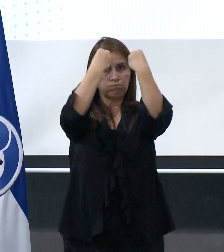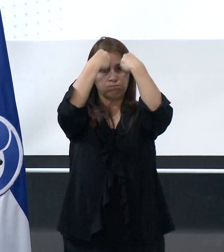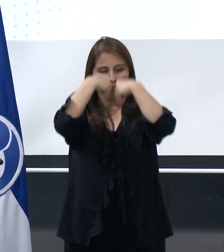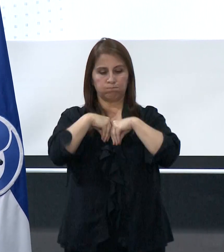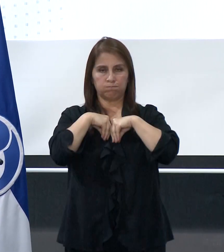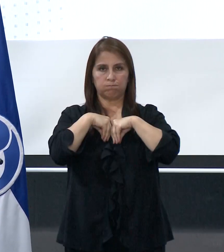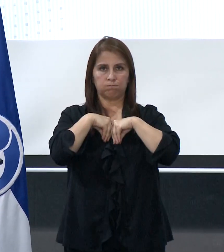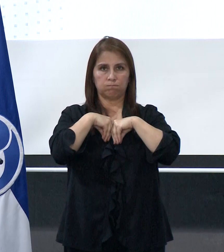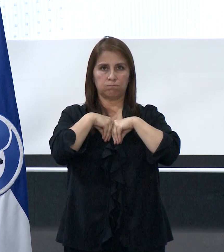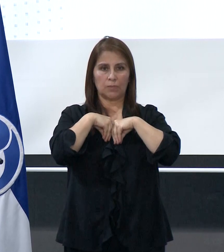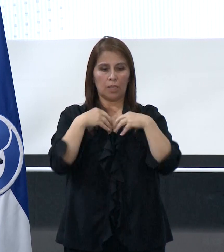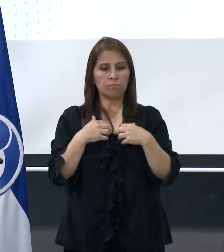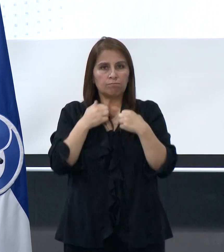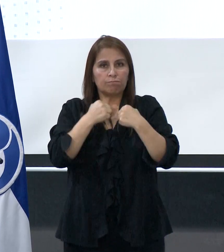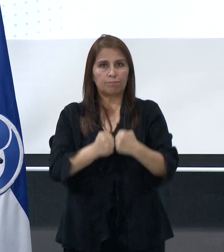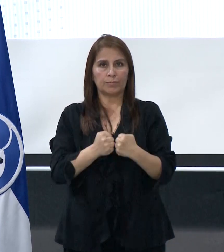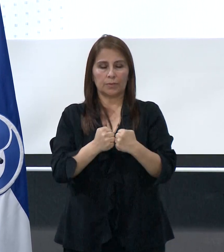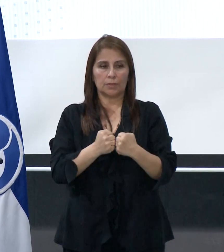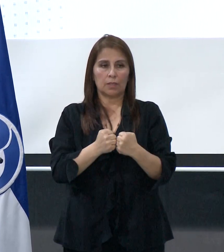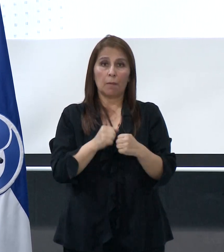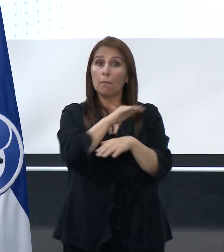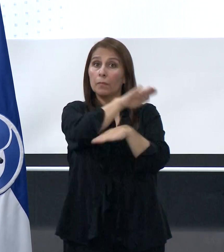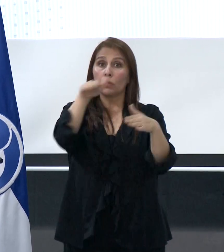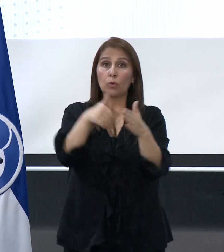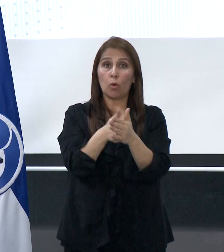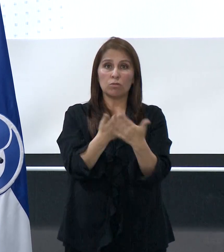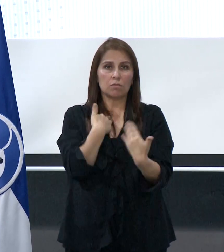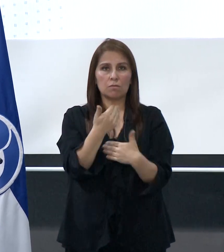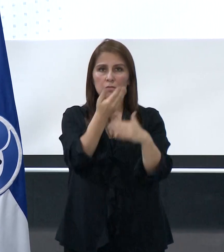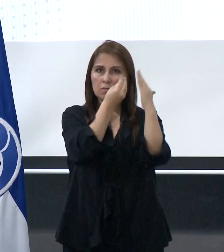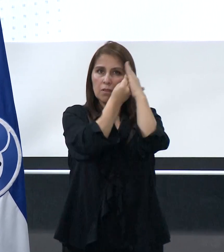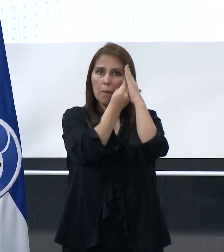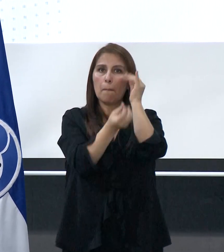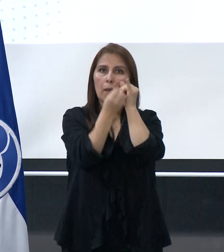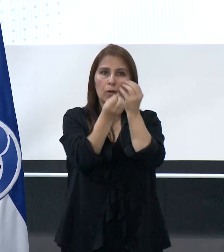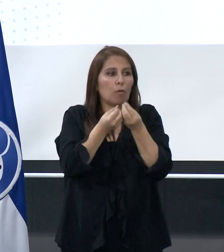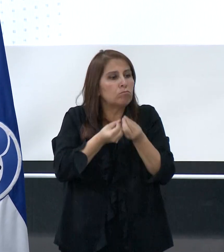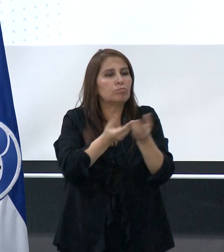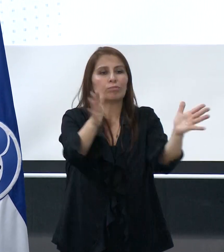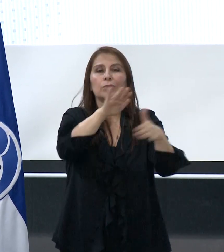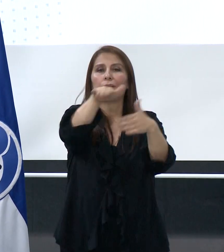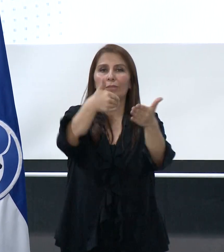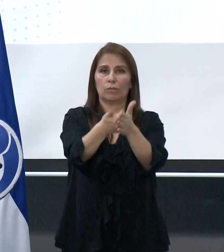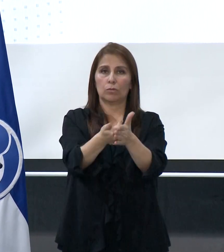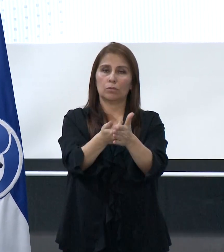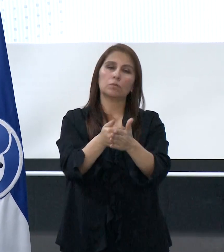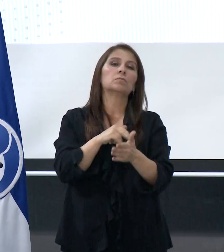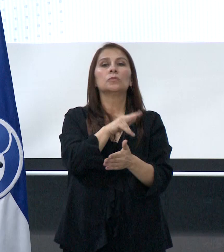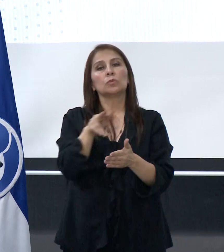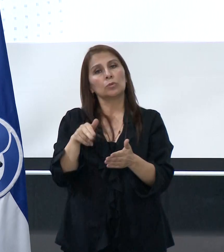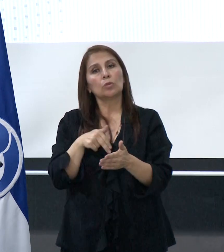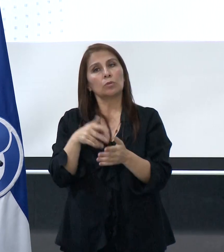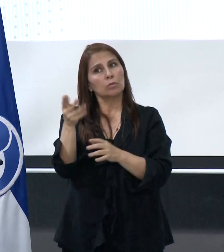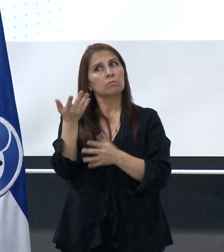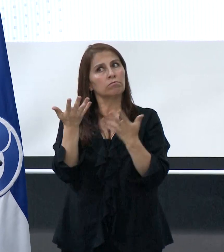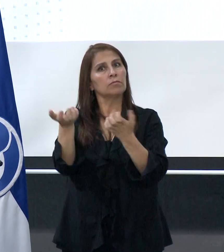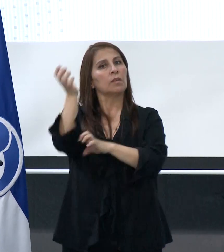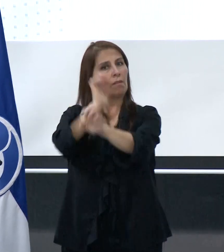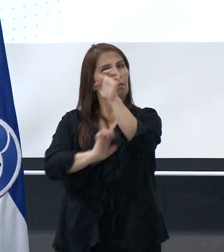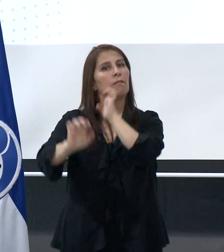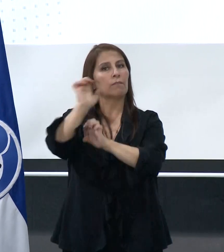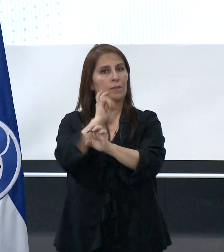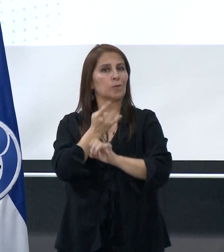al servicio de todos y para todos del saber pedagógico nos sumamos también a la defensa de esta universidad